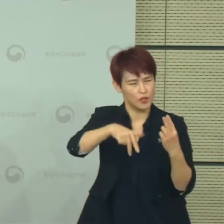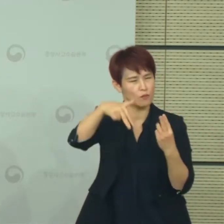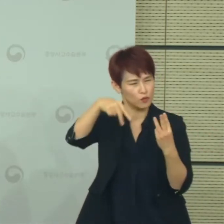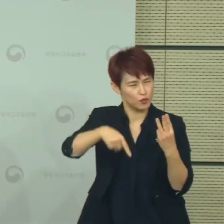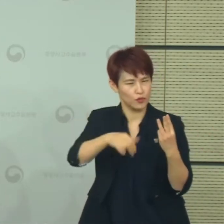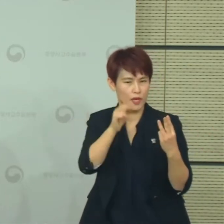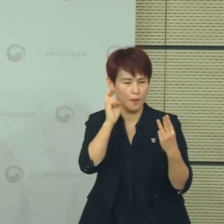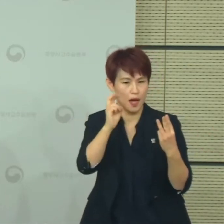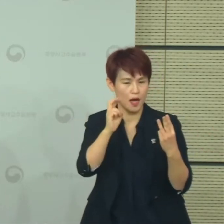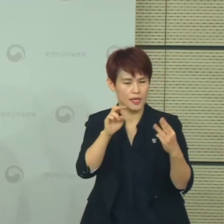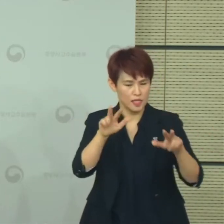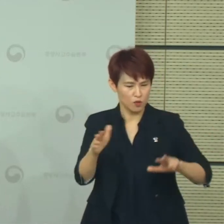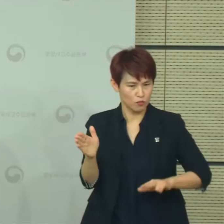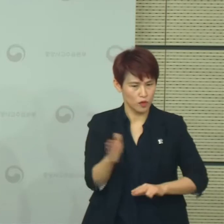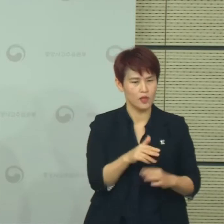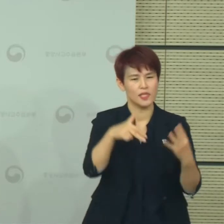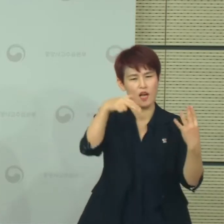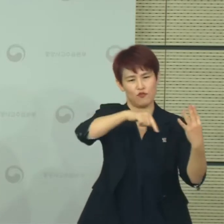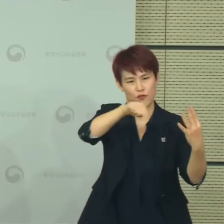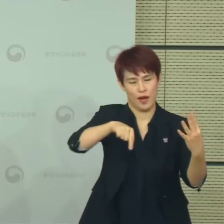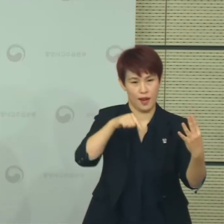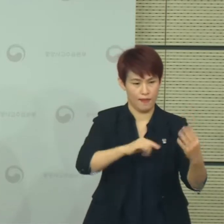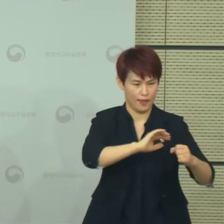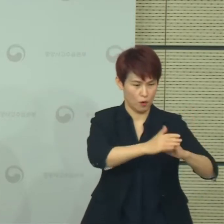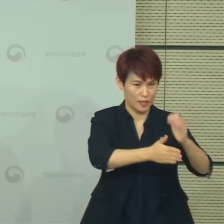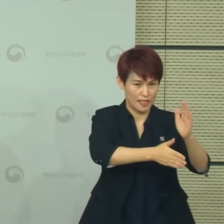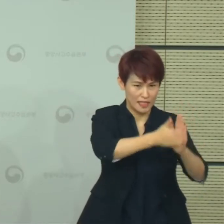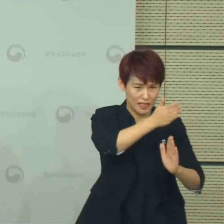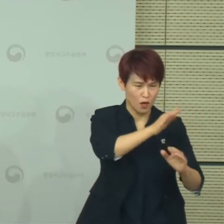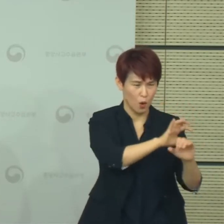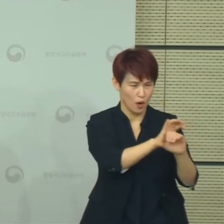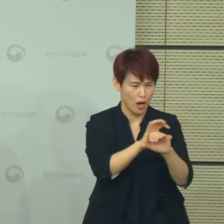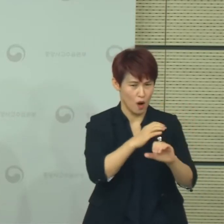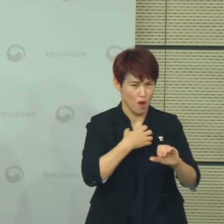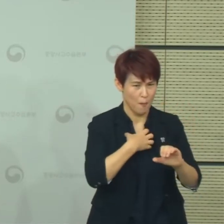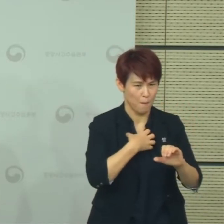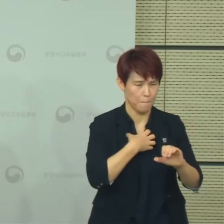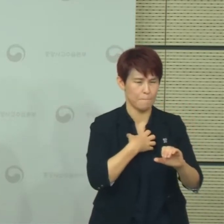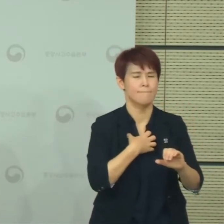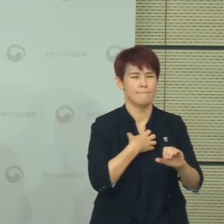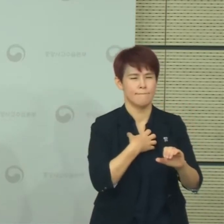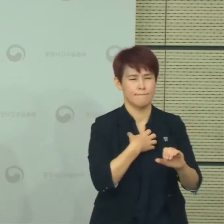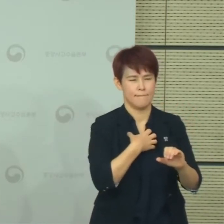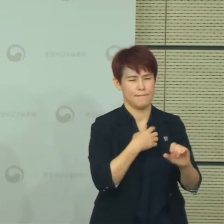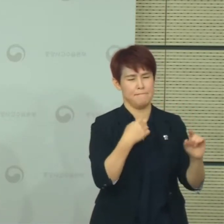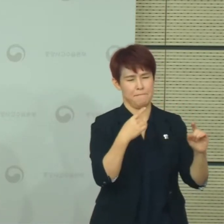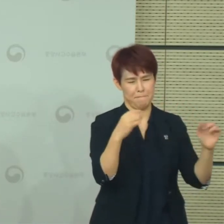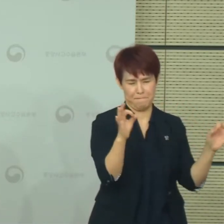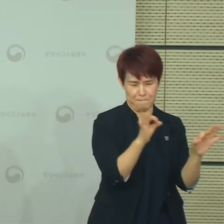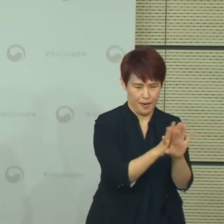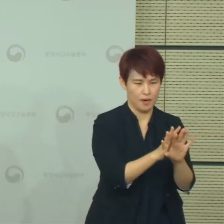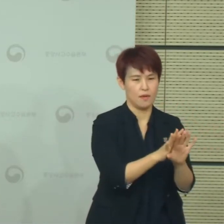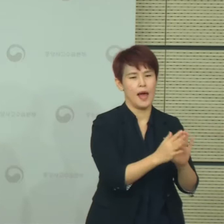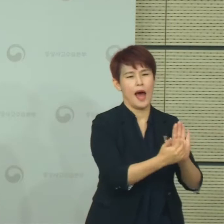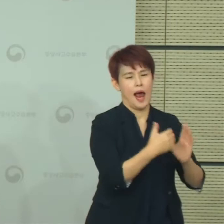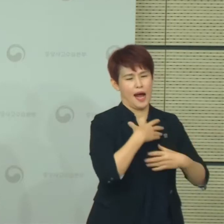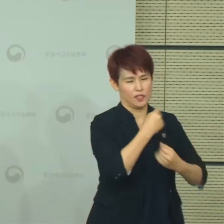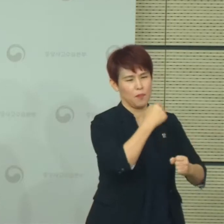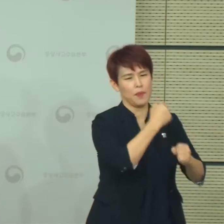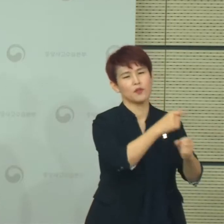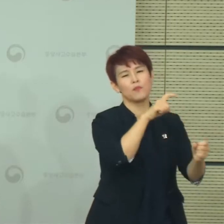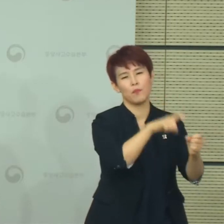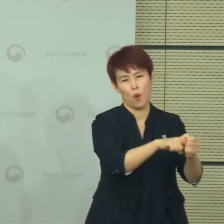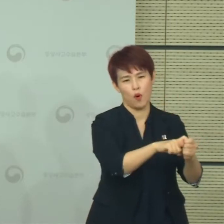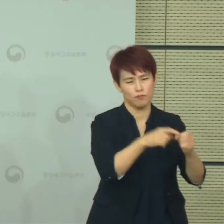3주를 고려할 때 지금부터 약 4주 이내 대구시를 코로나19에서 보다 안정적인 상황으로 전환시키는 것을